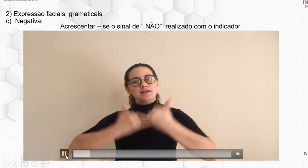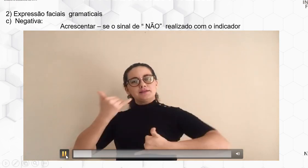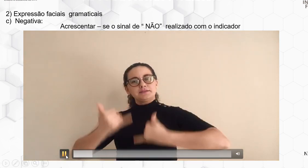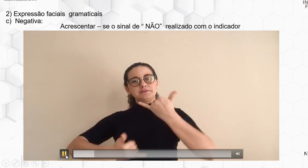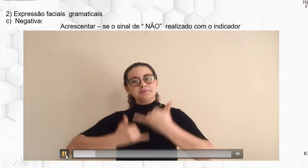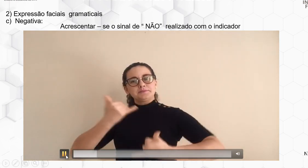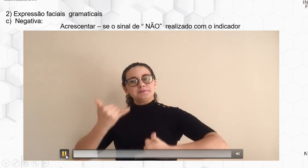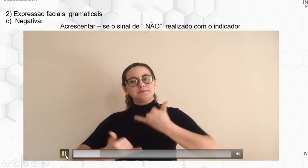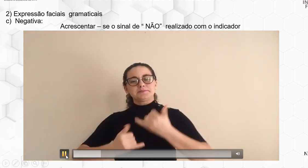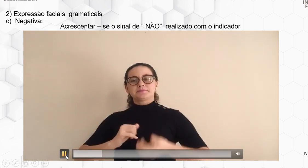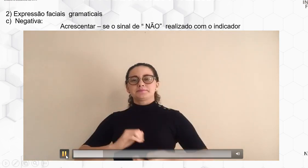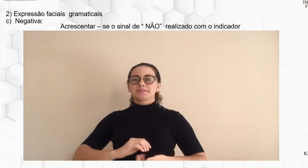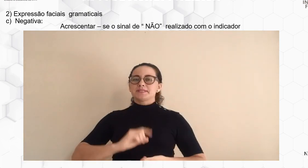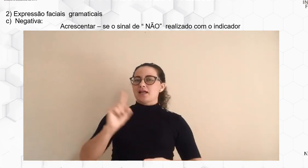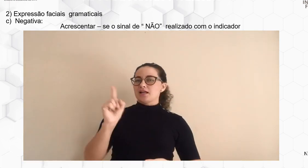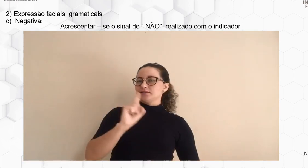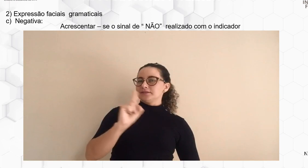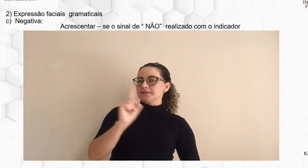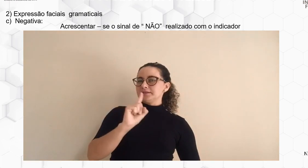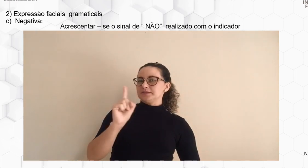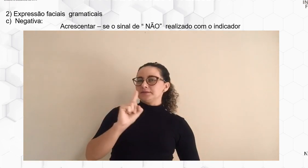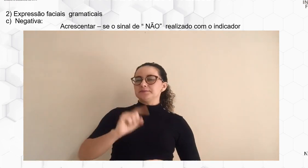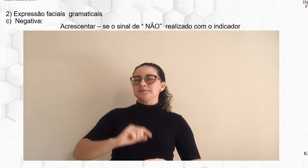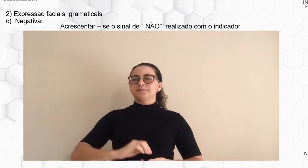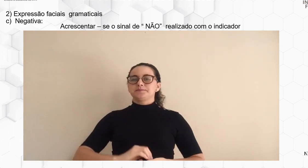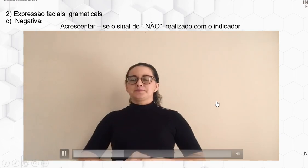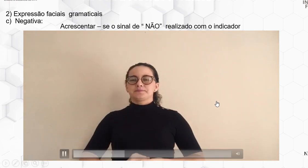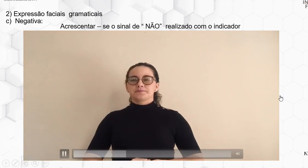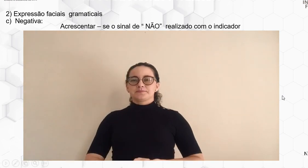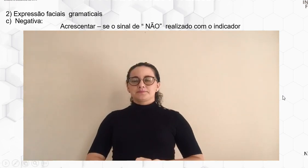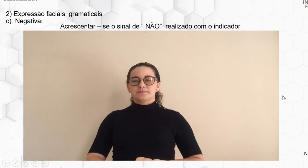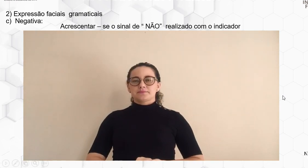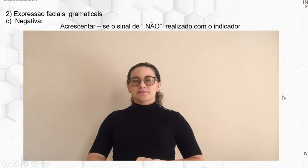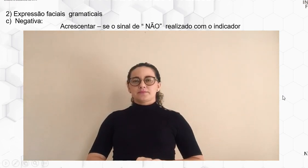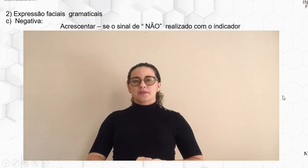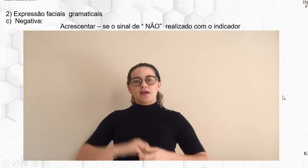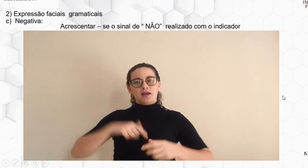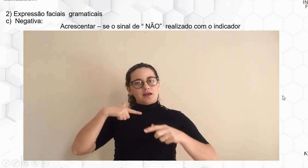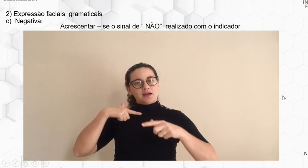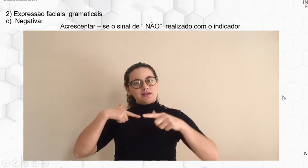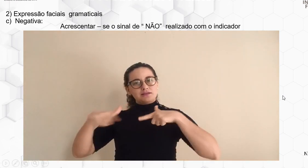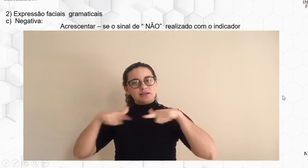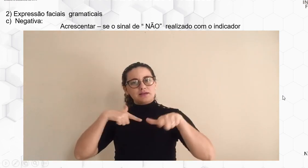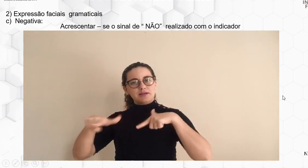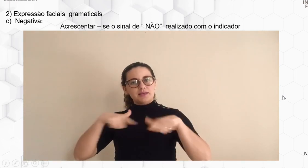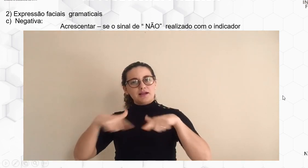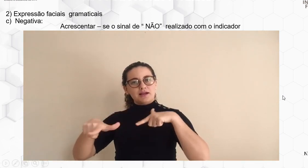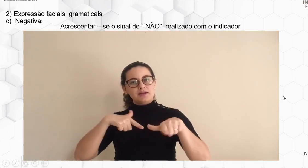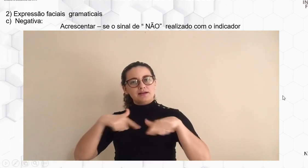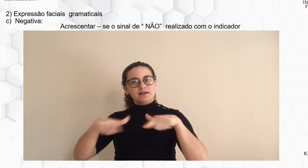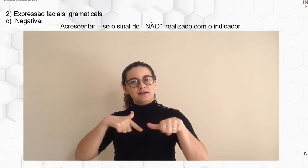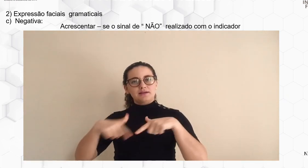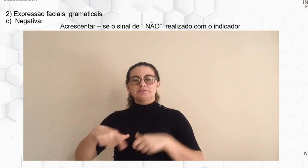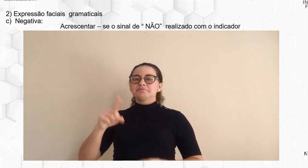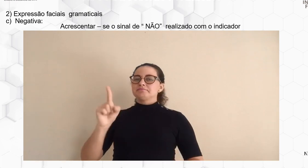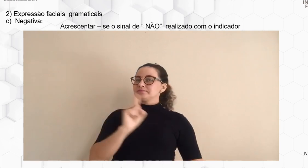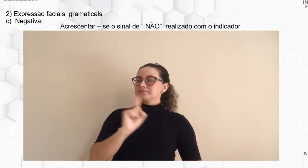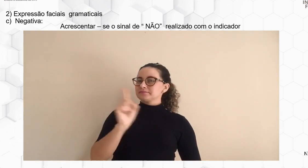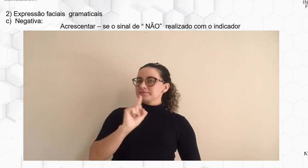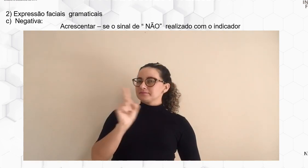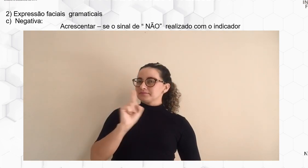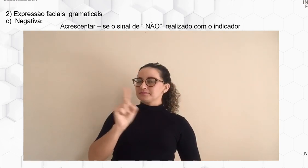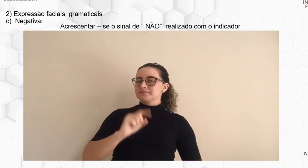como vocês podem ver, ó, brincar não, ou brincadeira não, não brinquei. Trabalhar não,